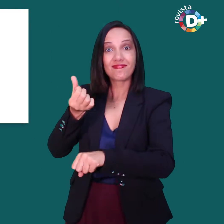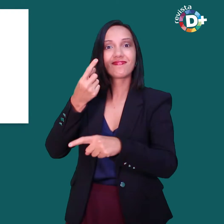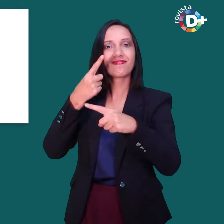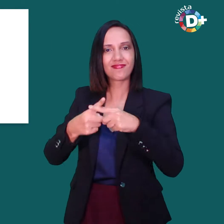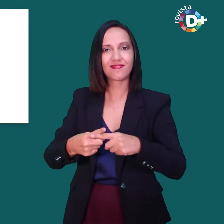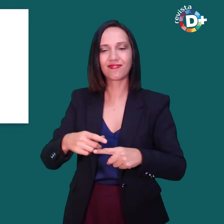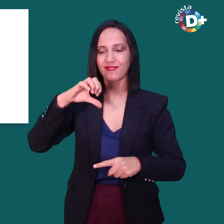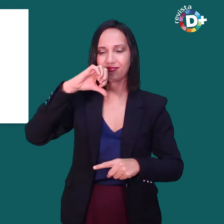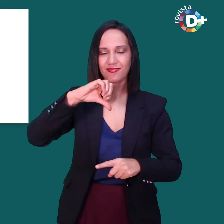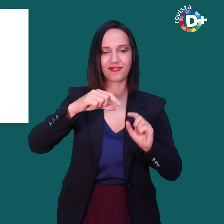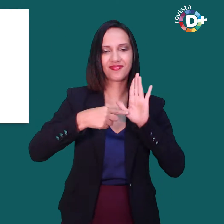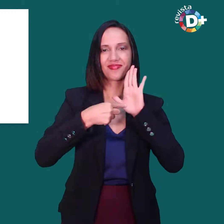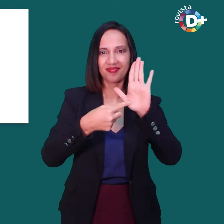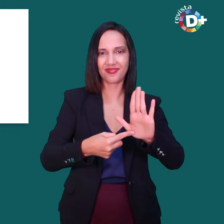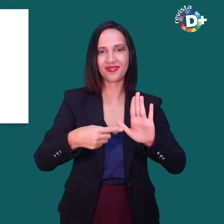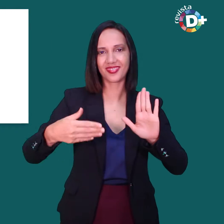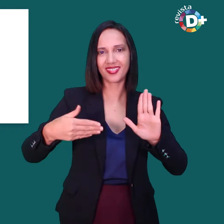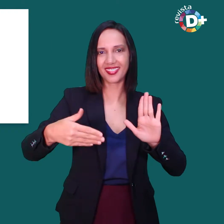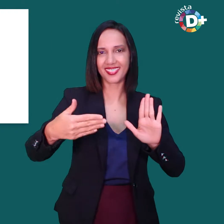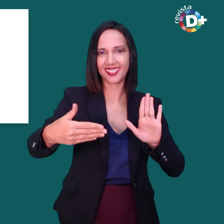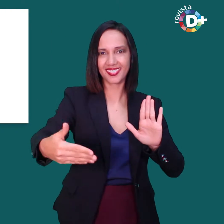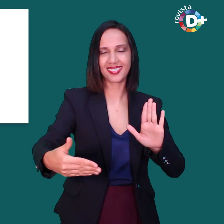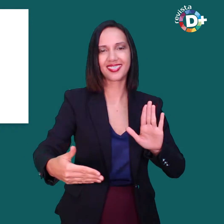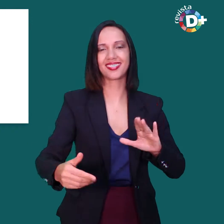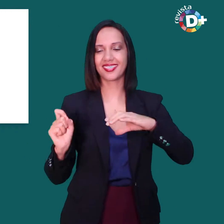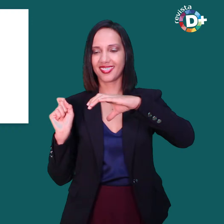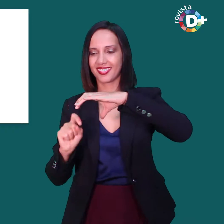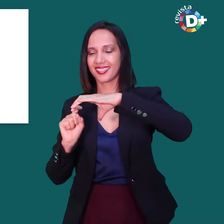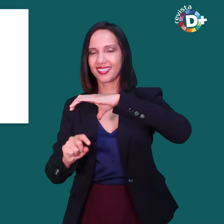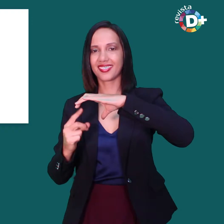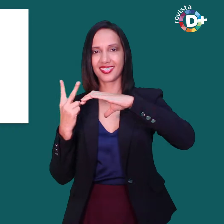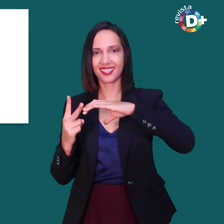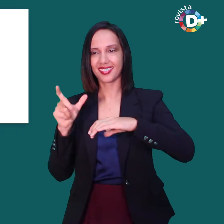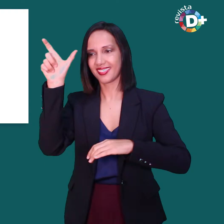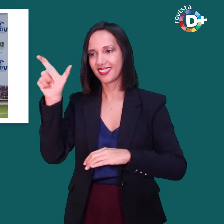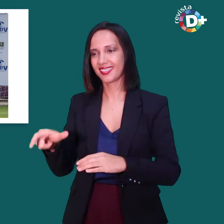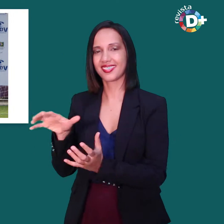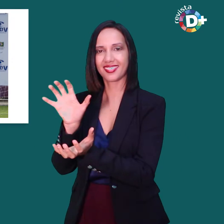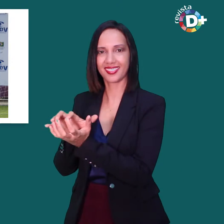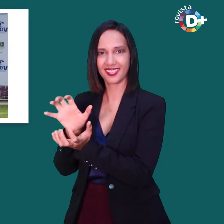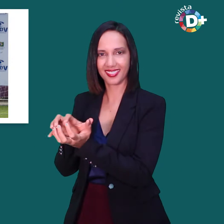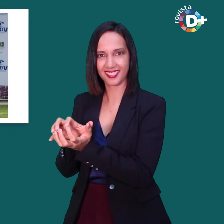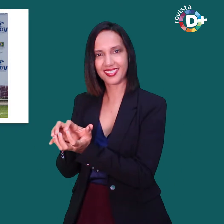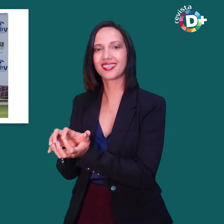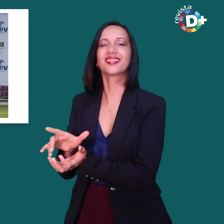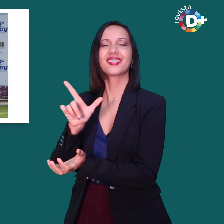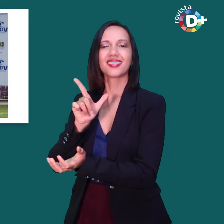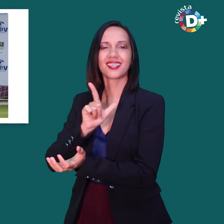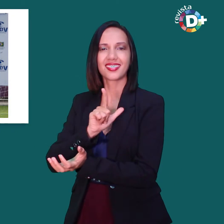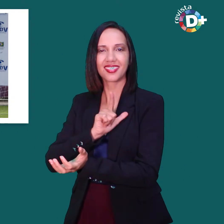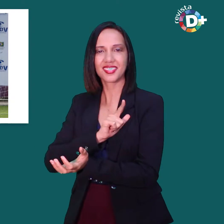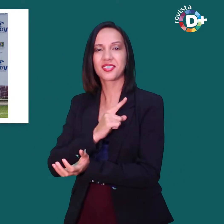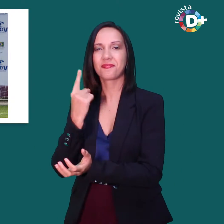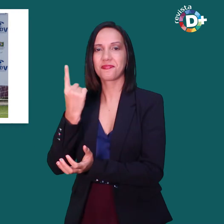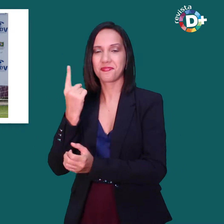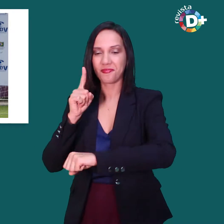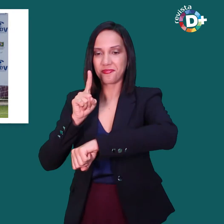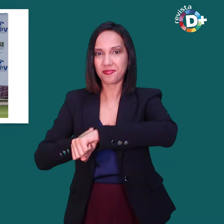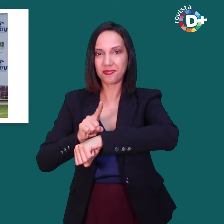em 9 edições realizadas. Os dois gols do jogo foram do pernambucano Raimundo Nonato, ambos do primeiro tempo de